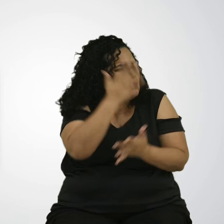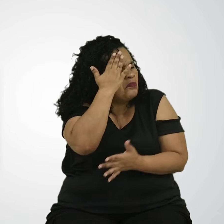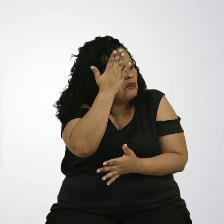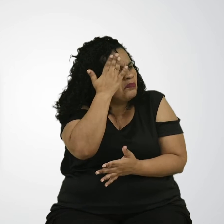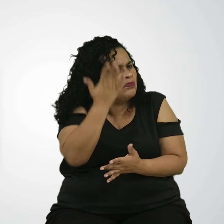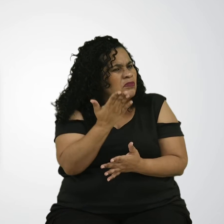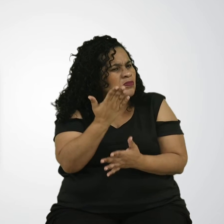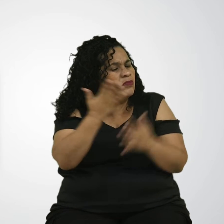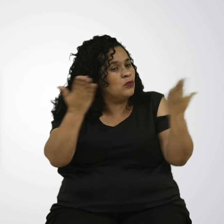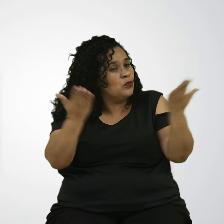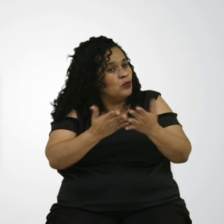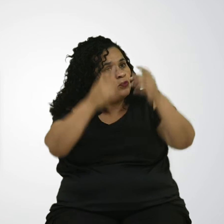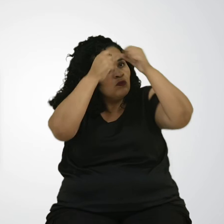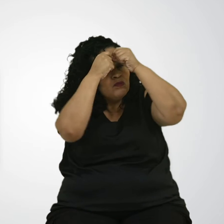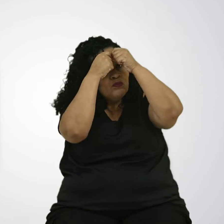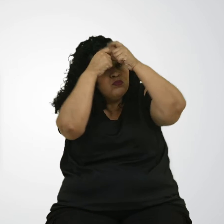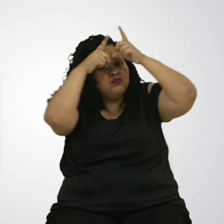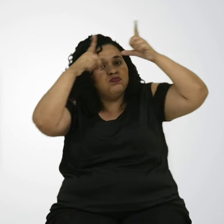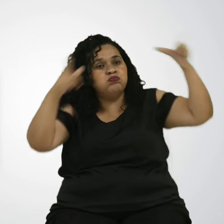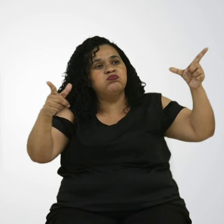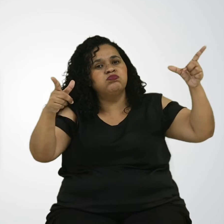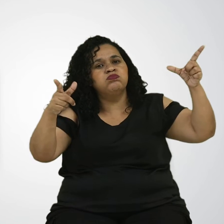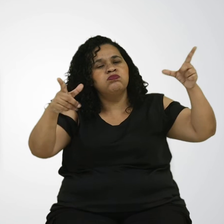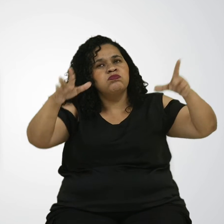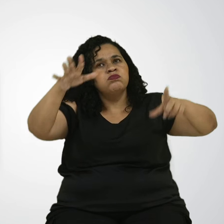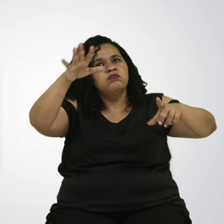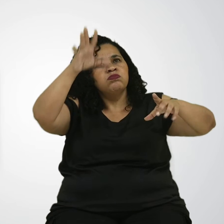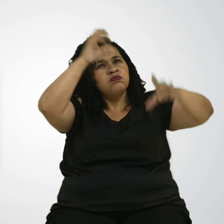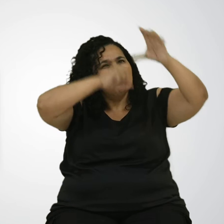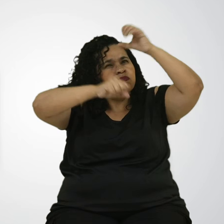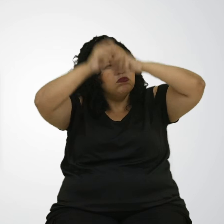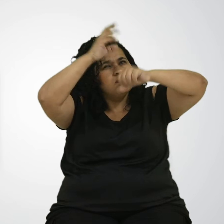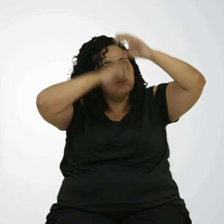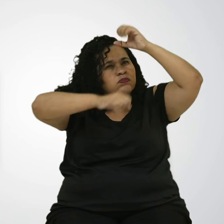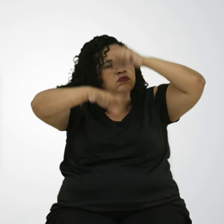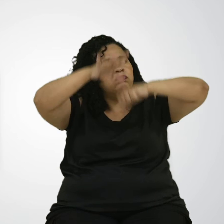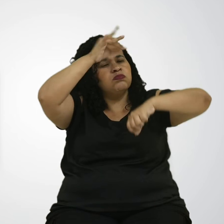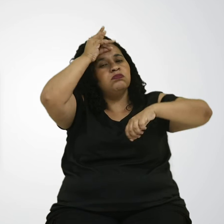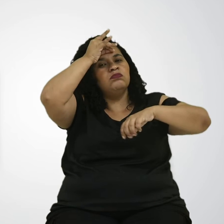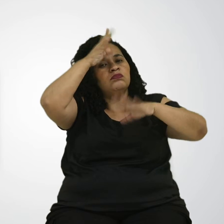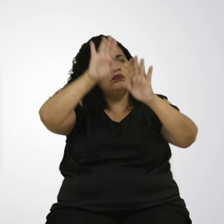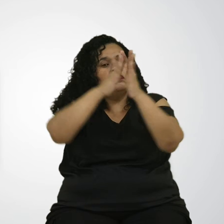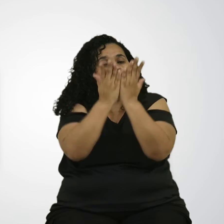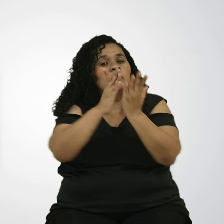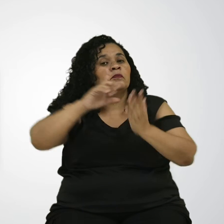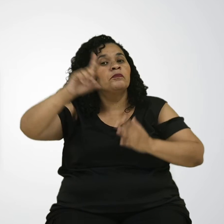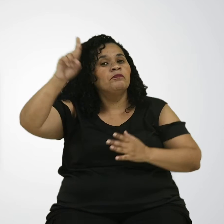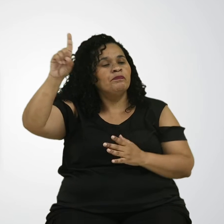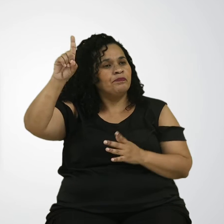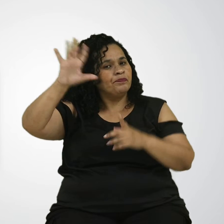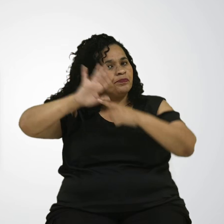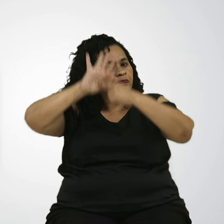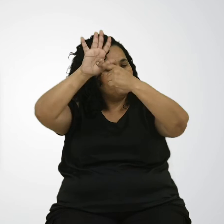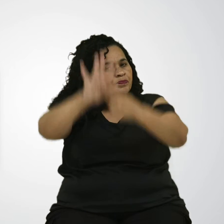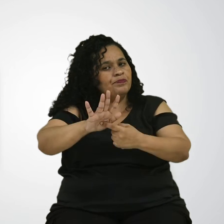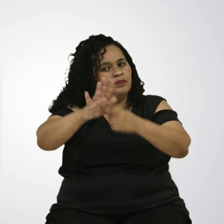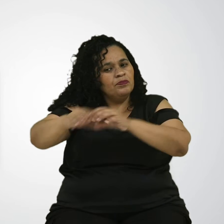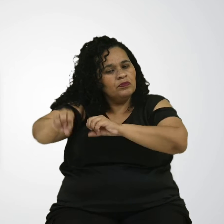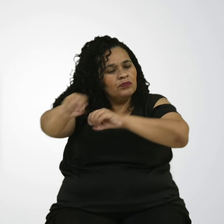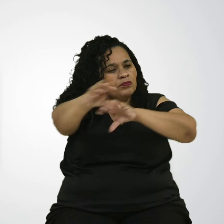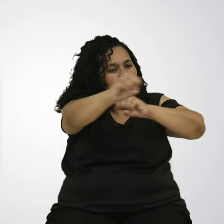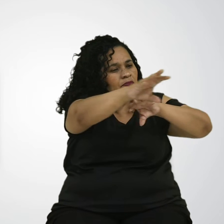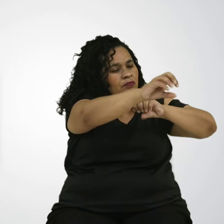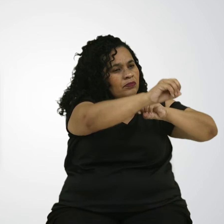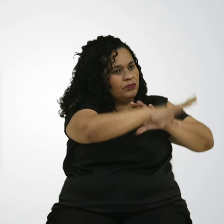abrir a palavra de Deus e entender o que a palavra de Deus, como falamos na lição passada, o que a palavra de Deus tem a